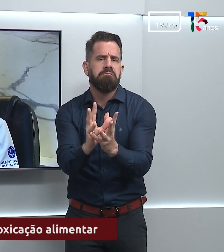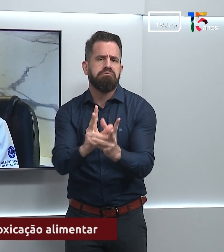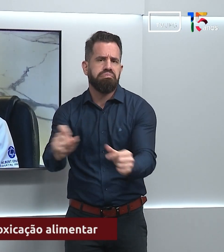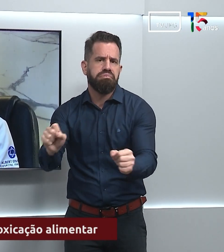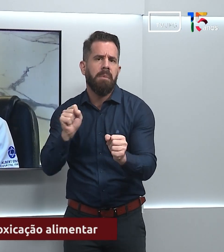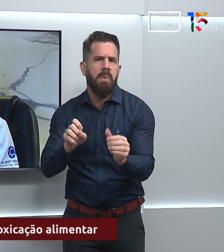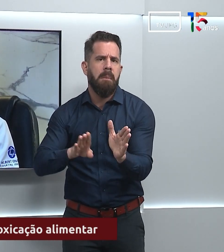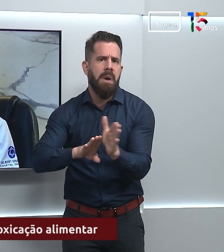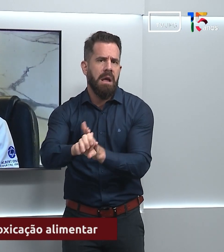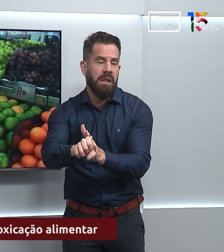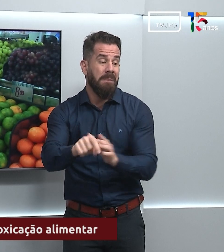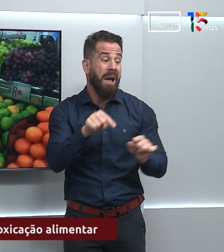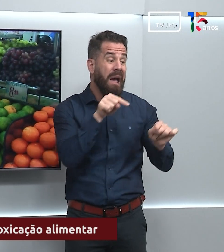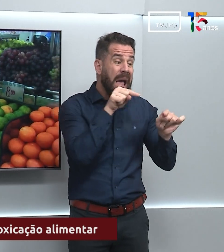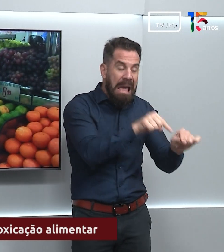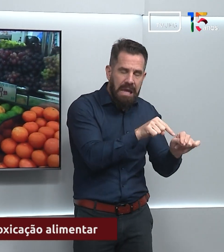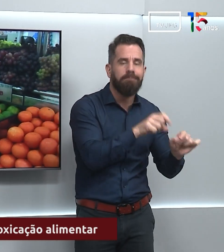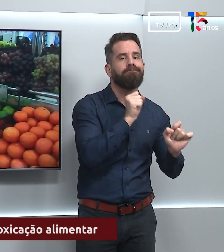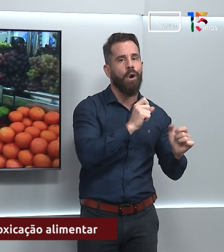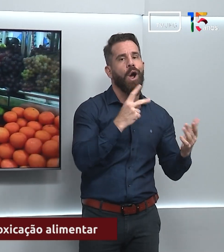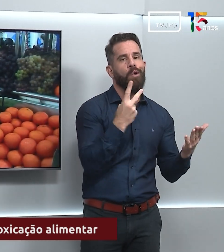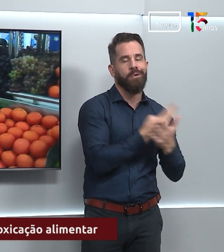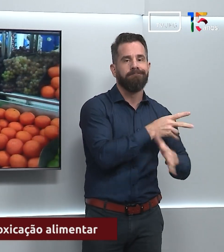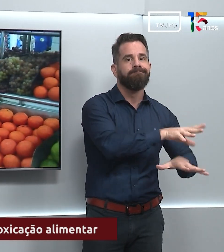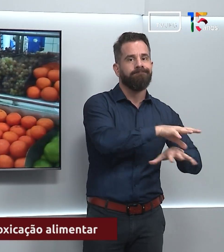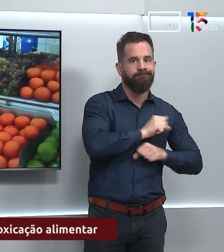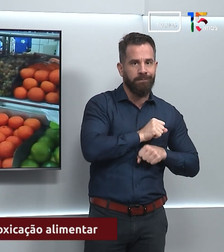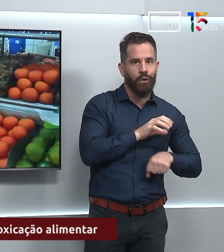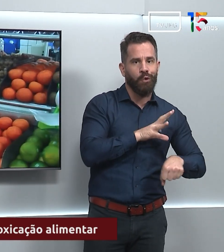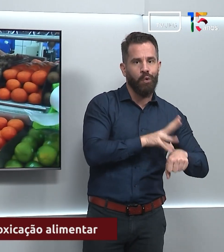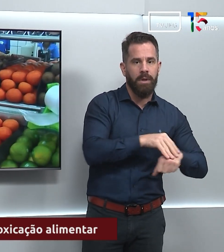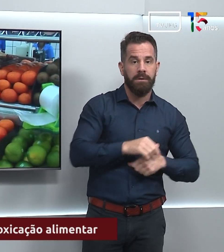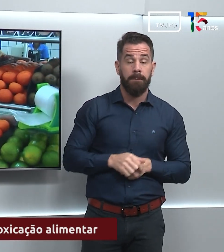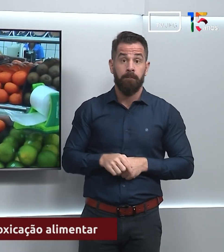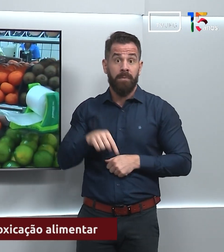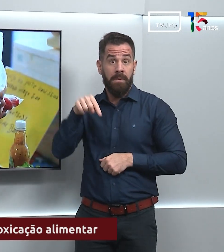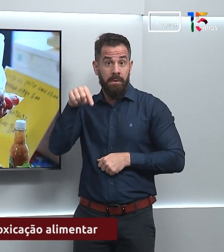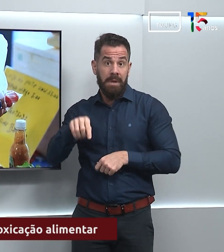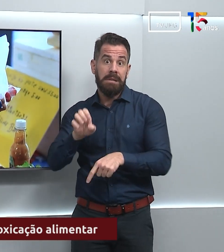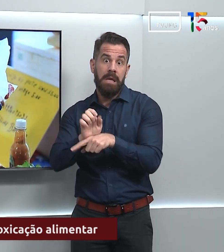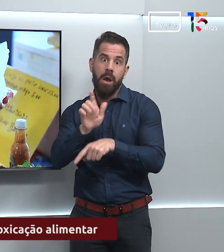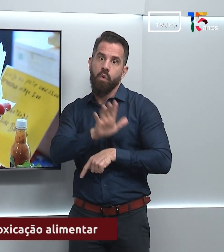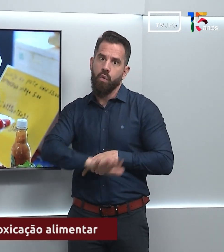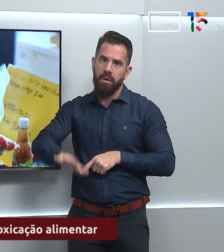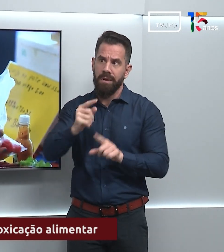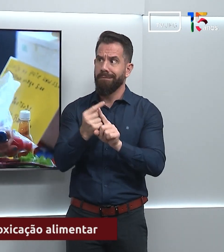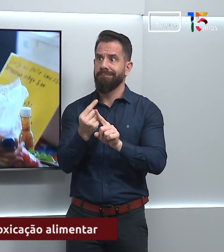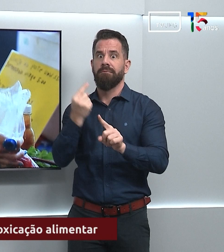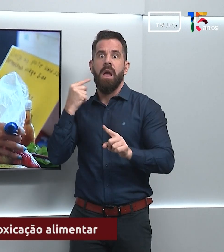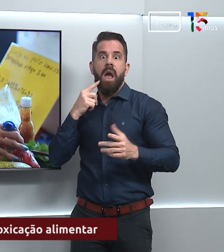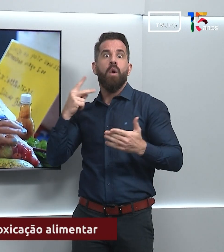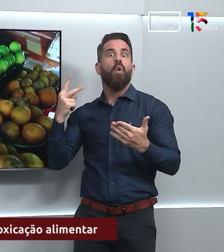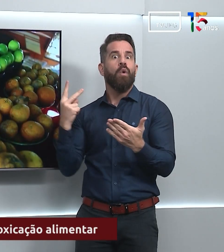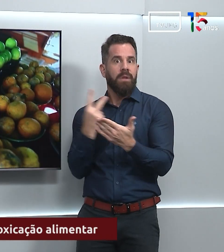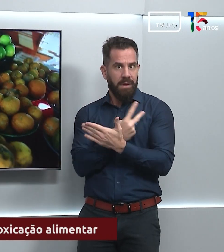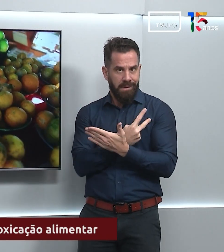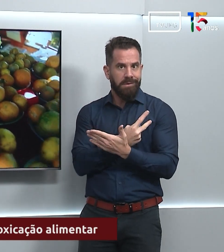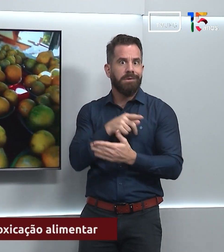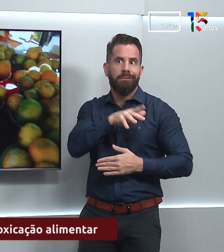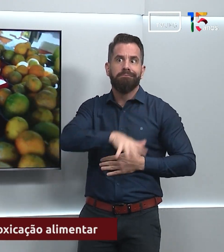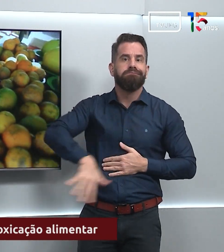pode eliminar a bactéria. Em Goiás, um surto de diarreia aguda preocupou a população. Só neste ano, mais